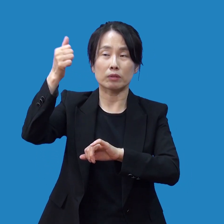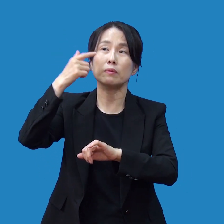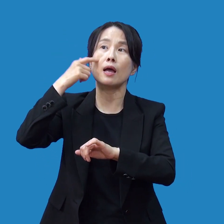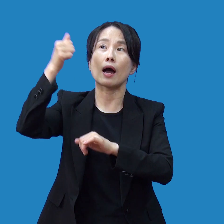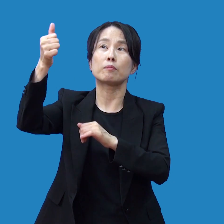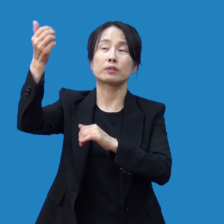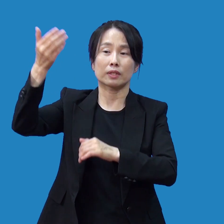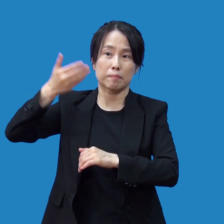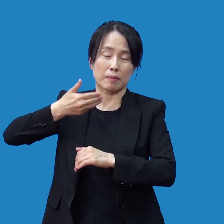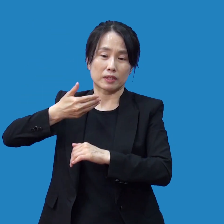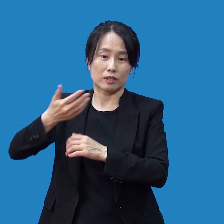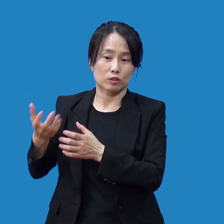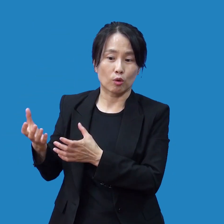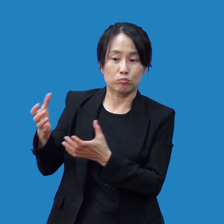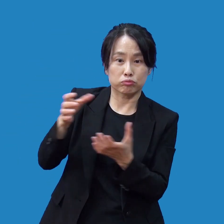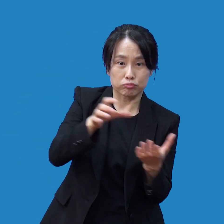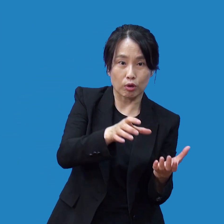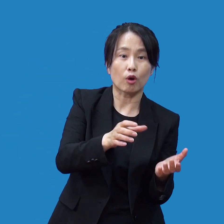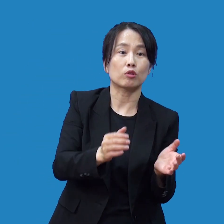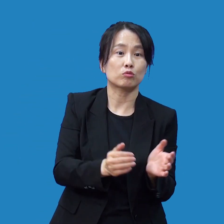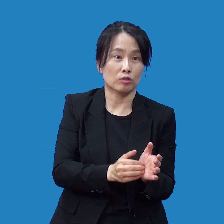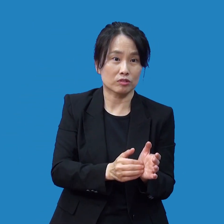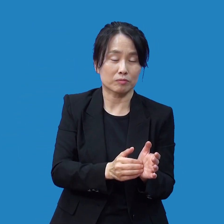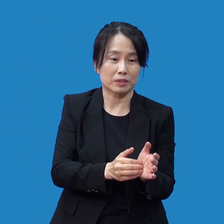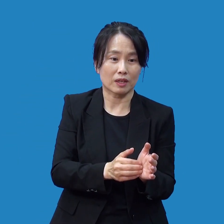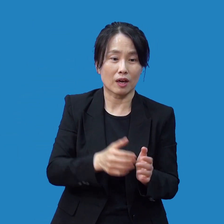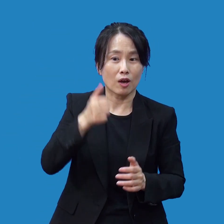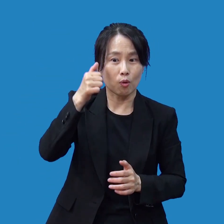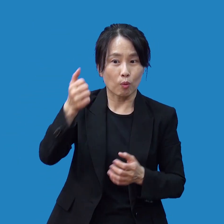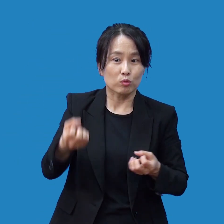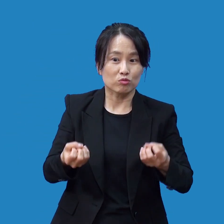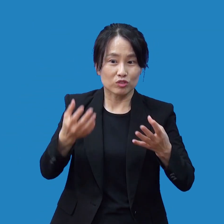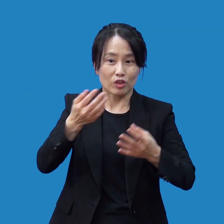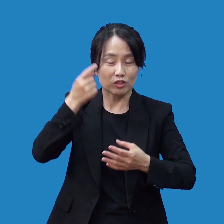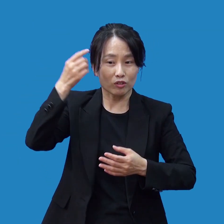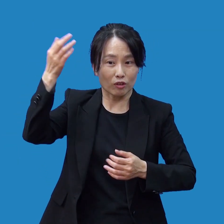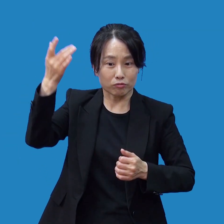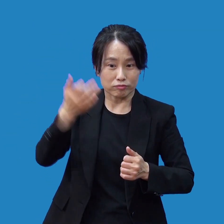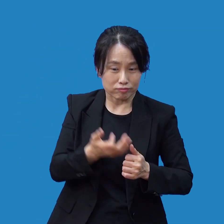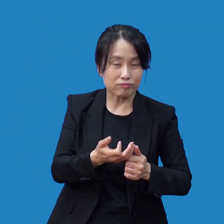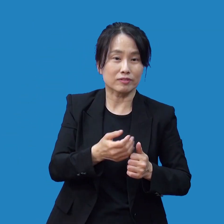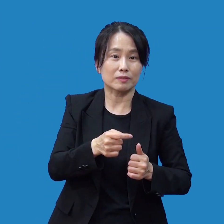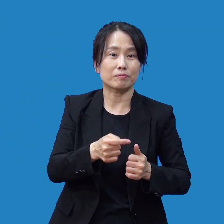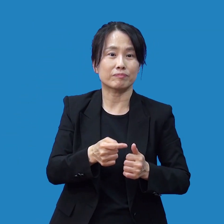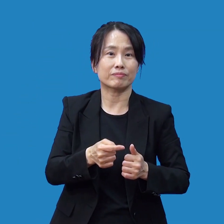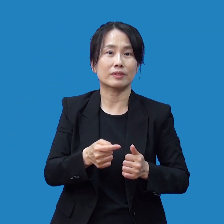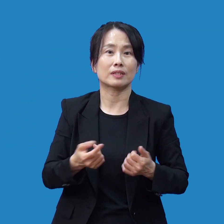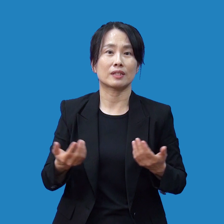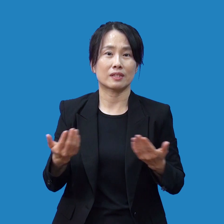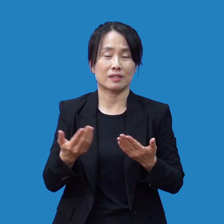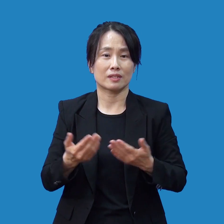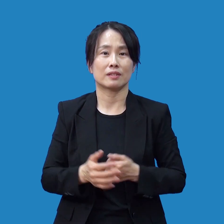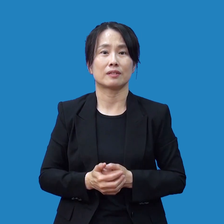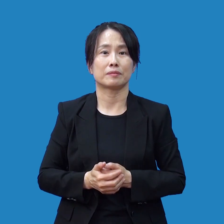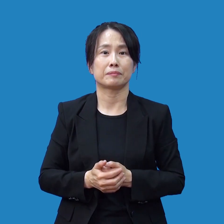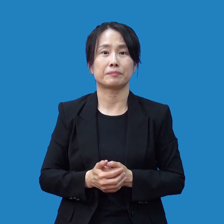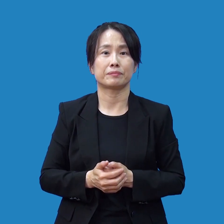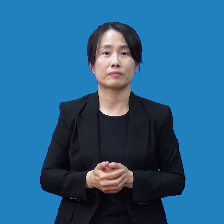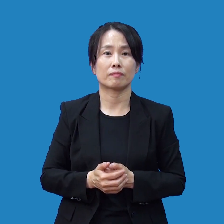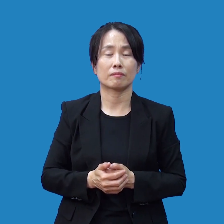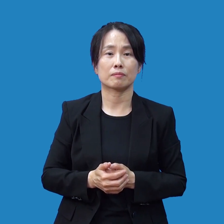받아서 부어주셨어요. 그 사건이 바로 오순절 성령 강림입니다. 왜 이것이 예수님의